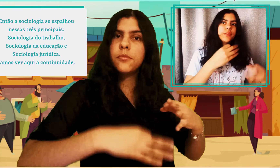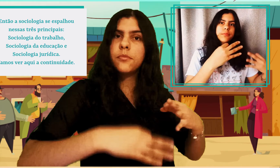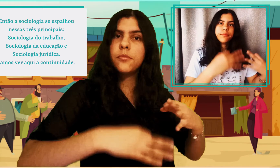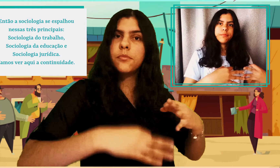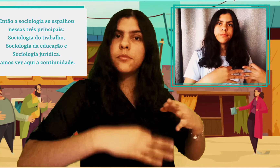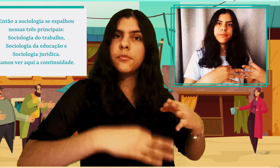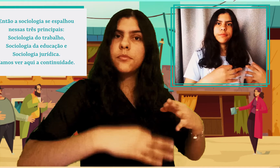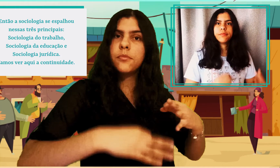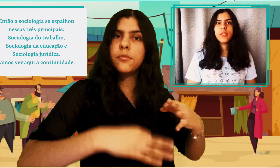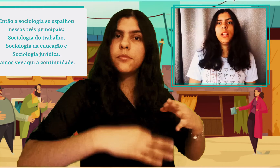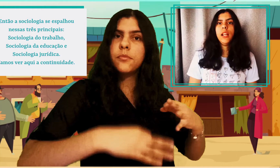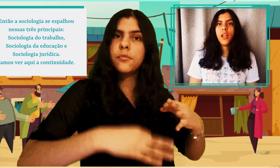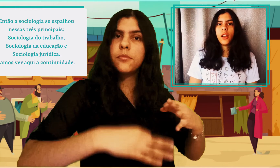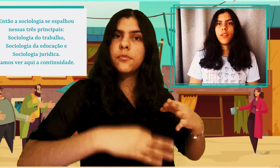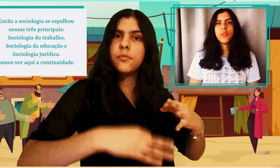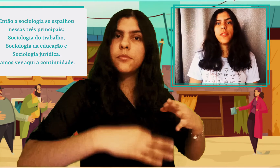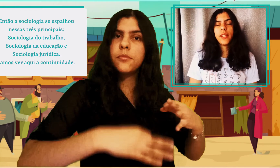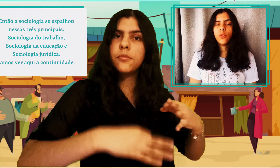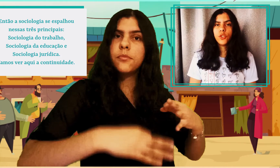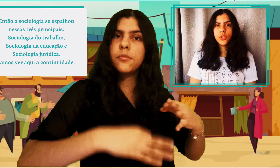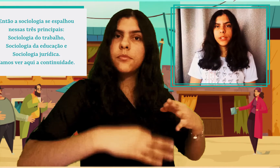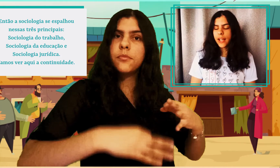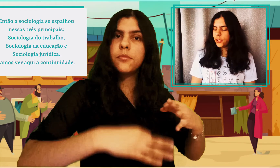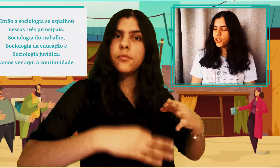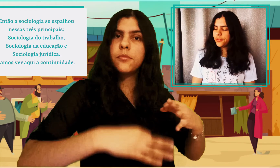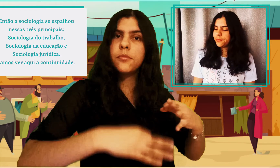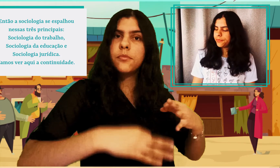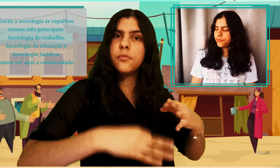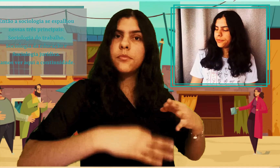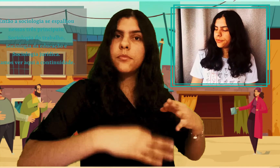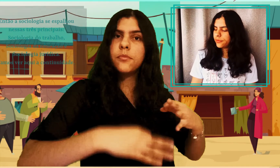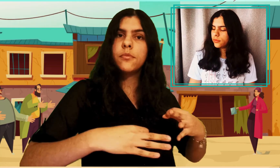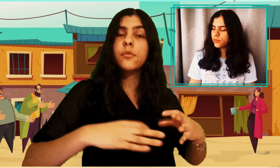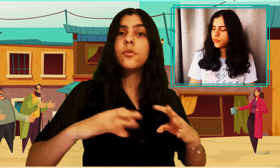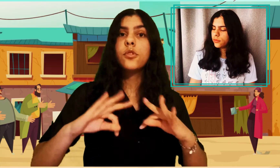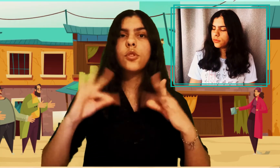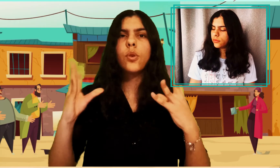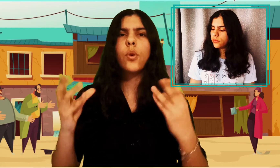jurídica. Agora vamos ver aqui a continuidade.